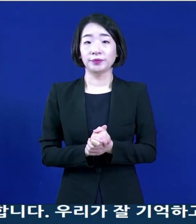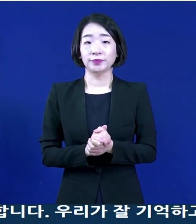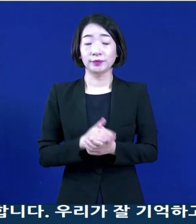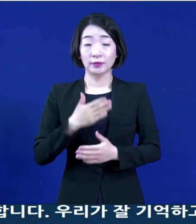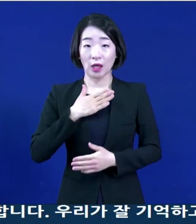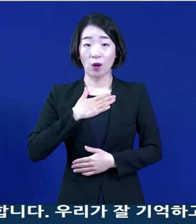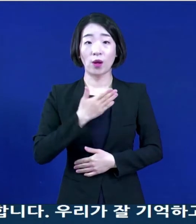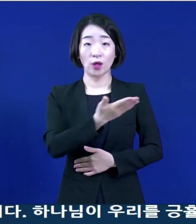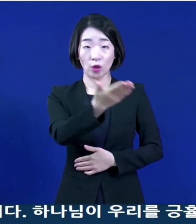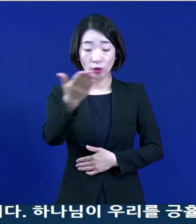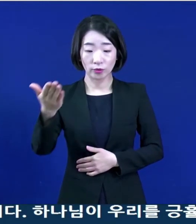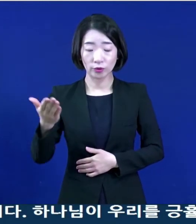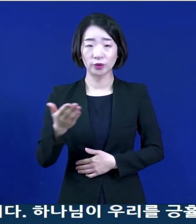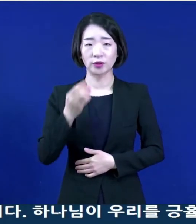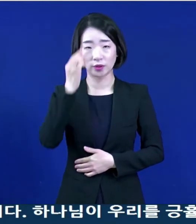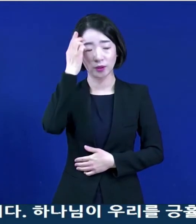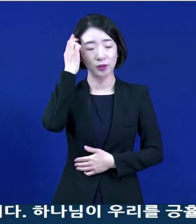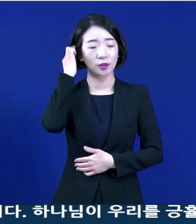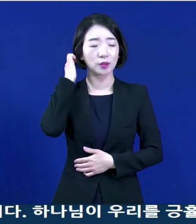저와 여러분을 가꾸어 주실 것입니다.